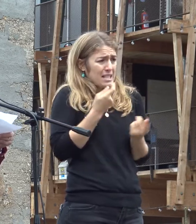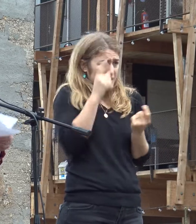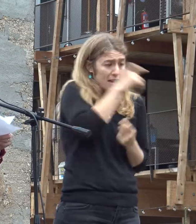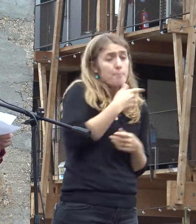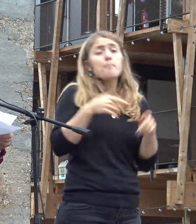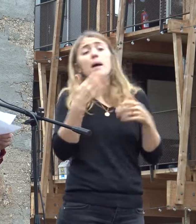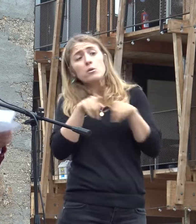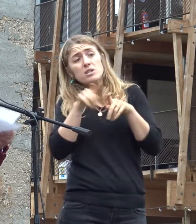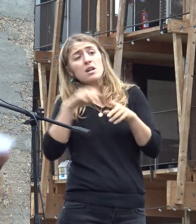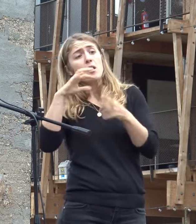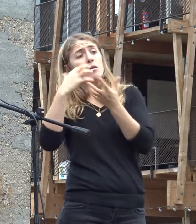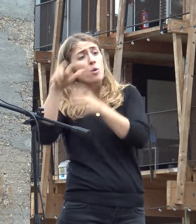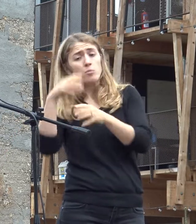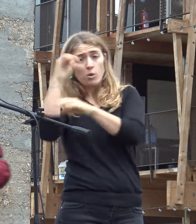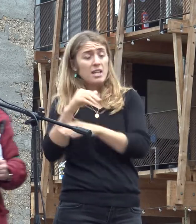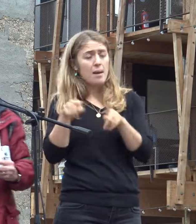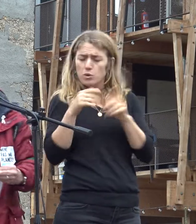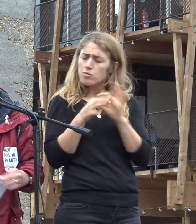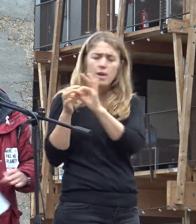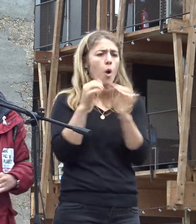système, pas le climat.